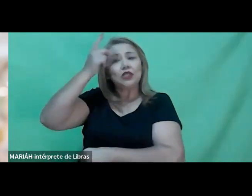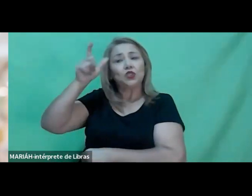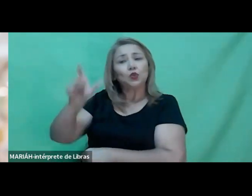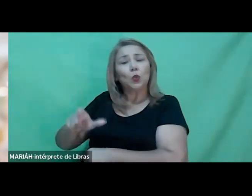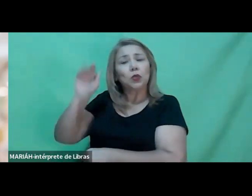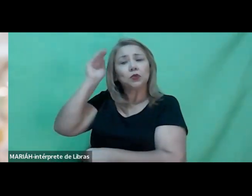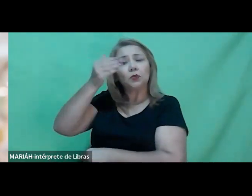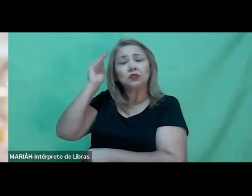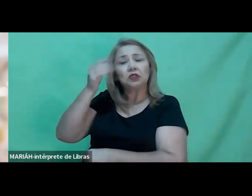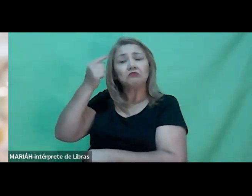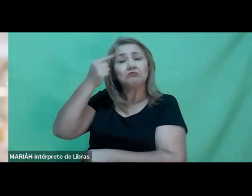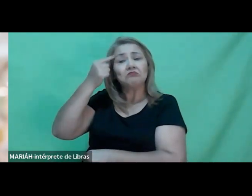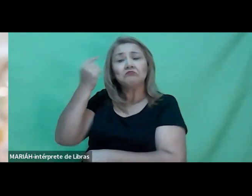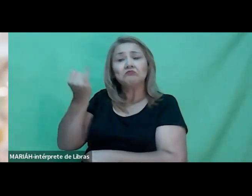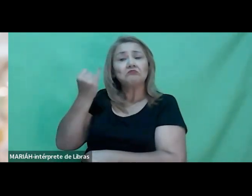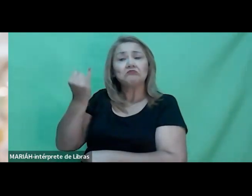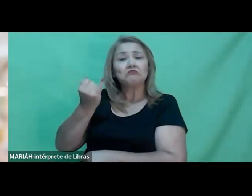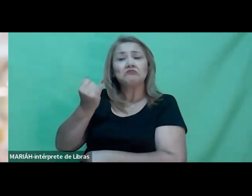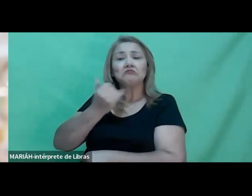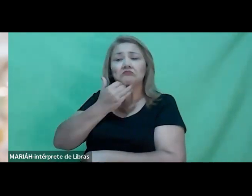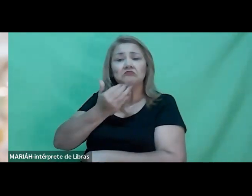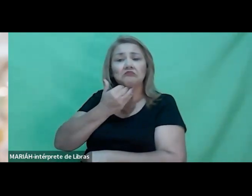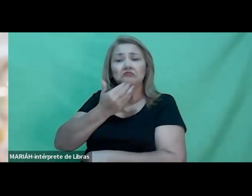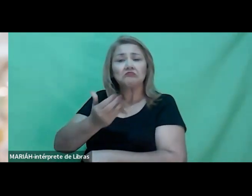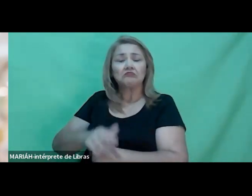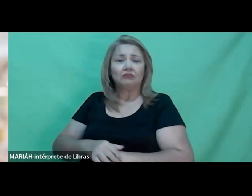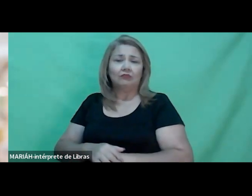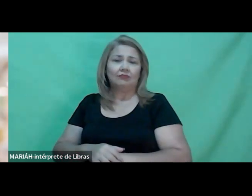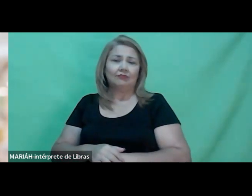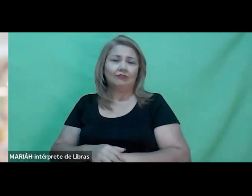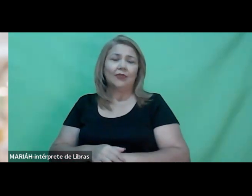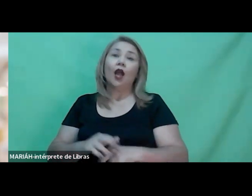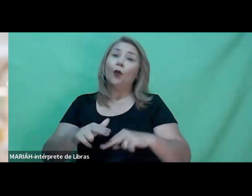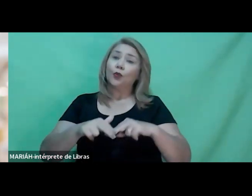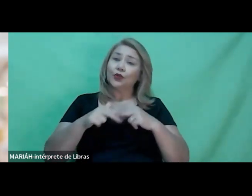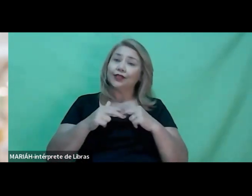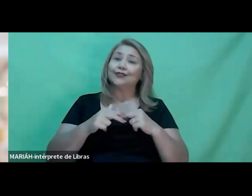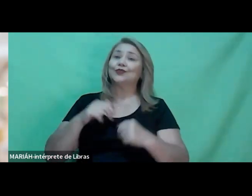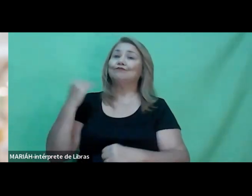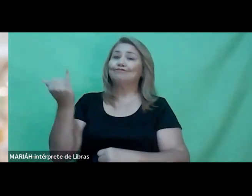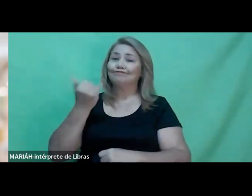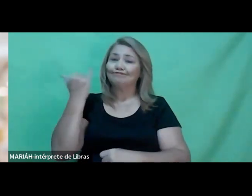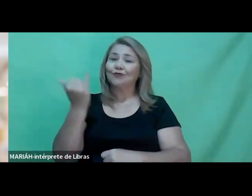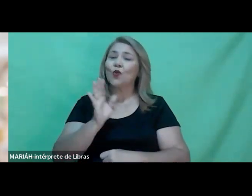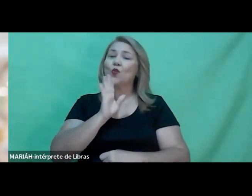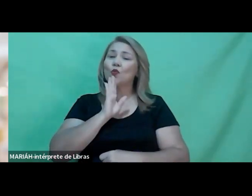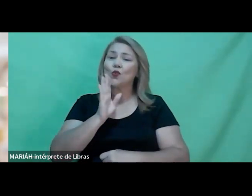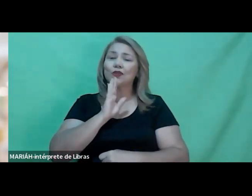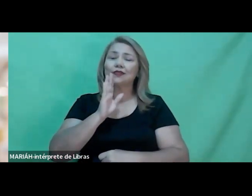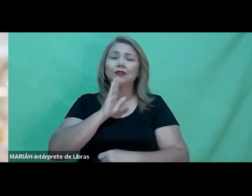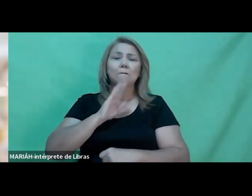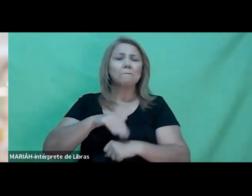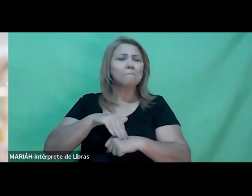no tiene importancia por eso es fundamental conocer lo más